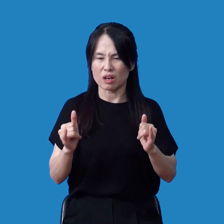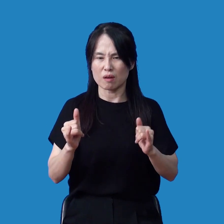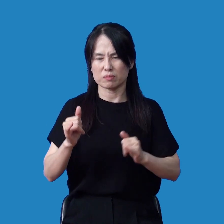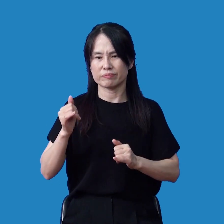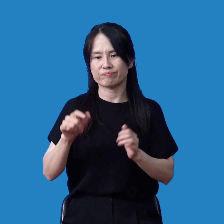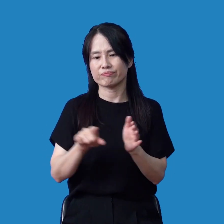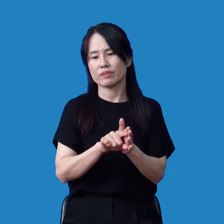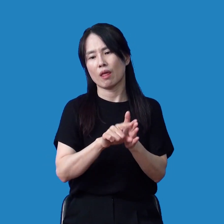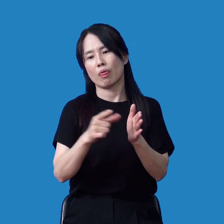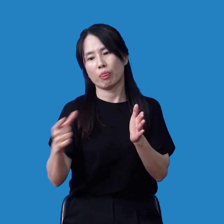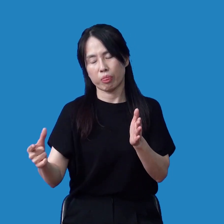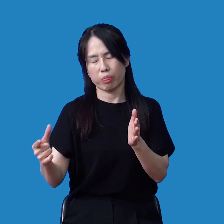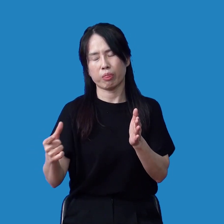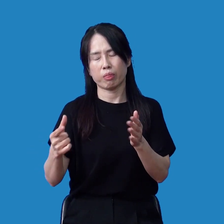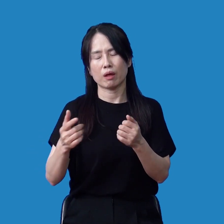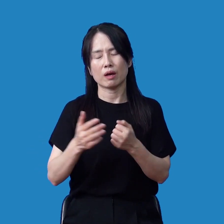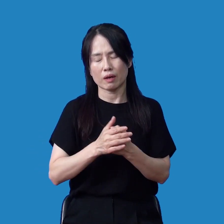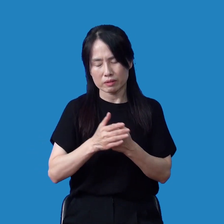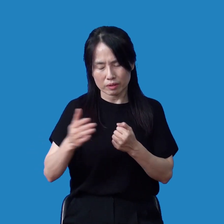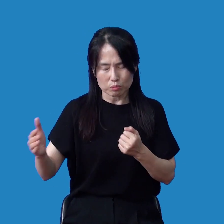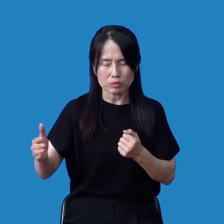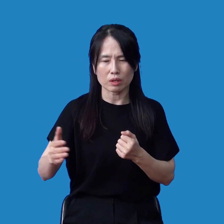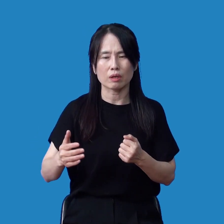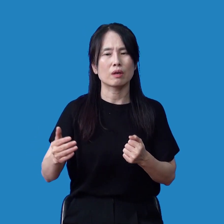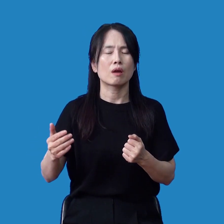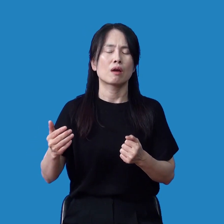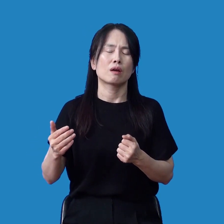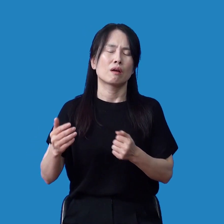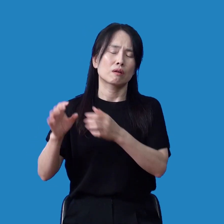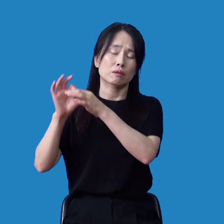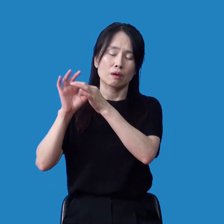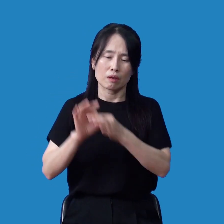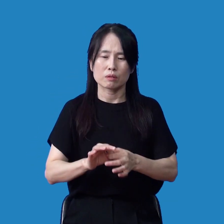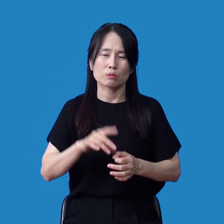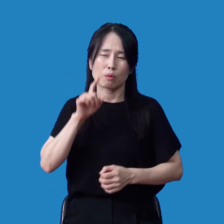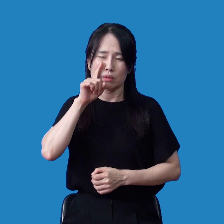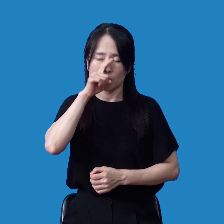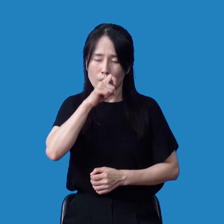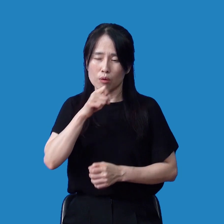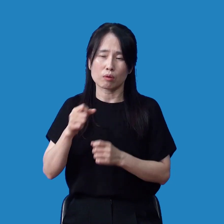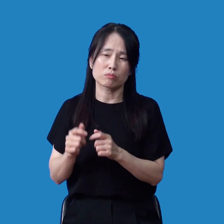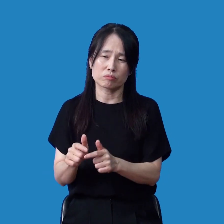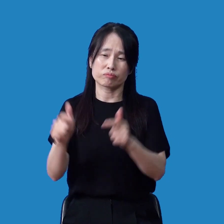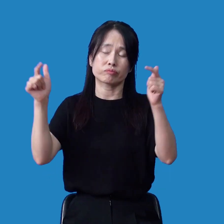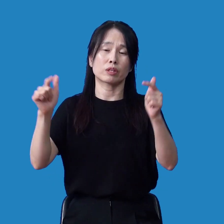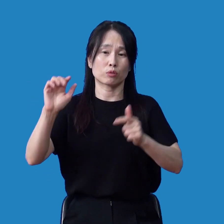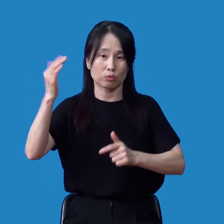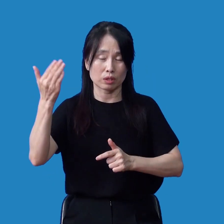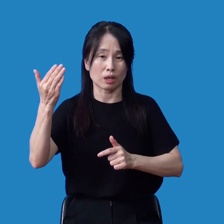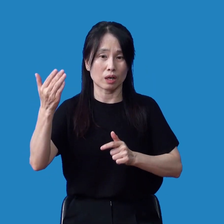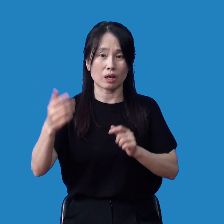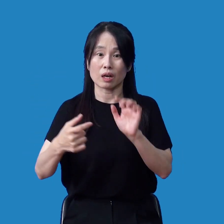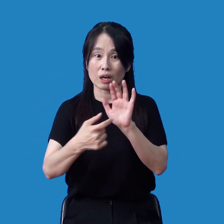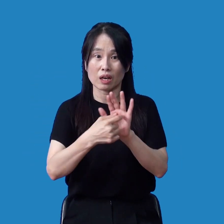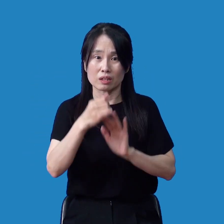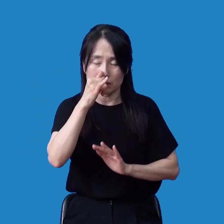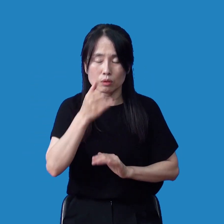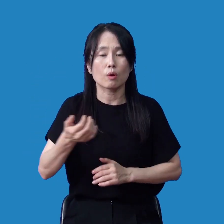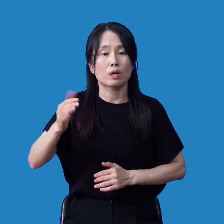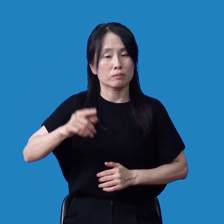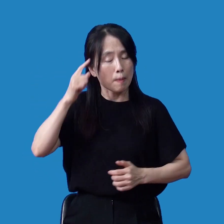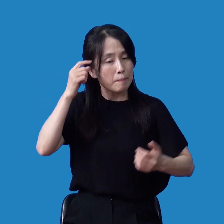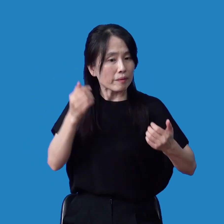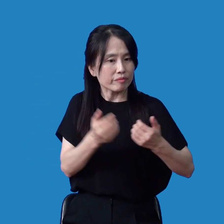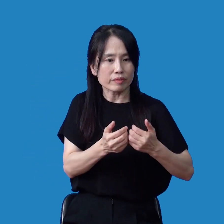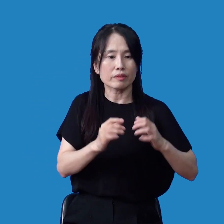어두워지고 마침내 하나님의 심판을 받게 된다 하는데 이 유토피아주의자들은 반대로 인간